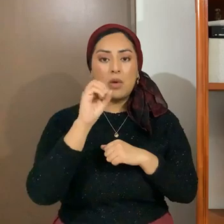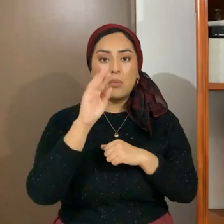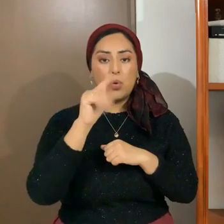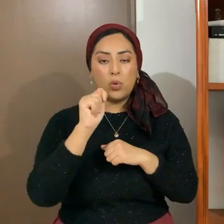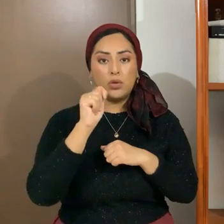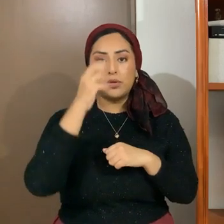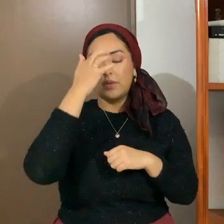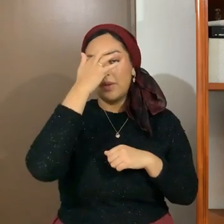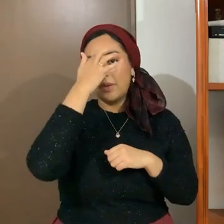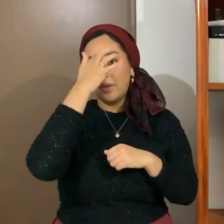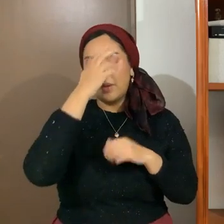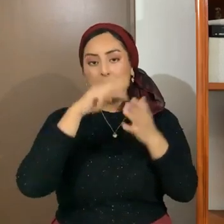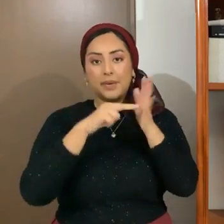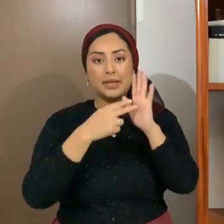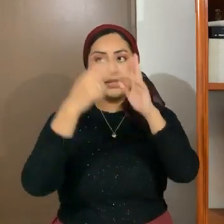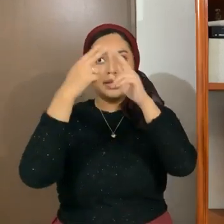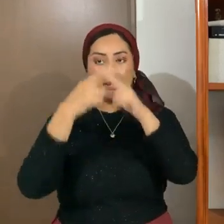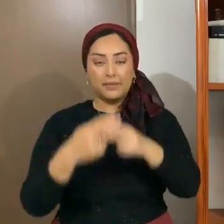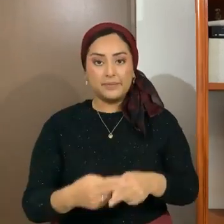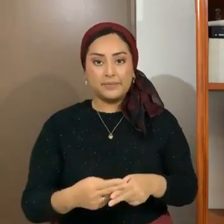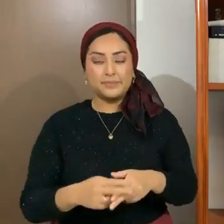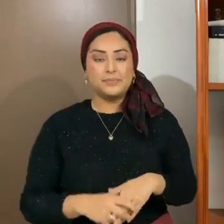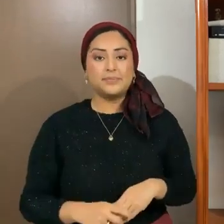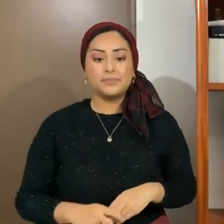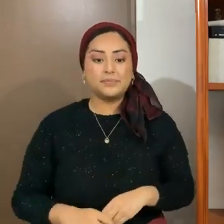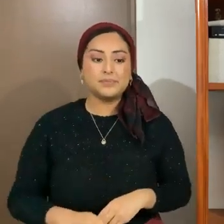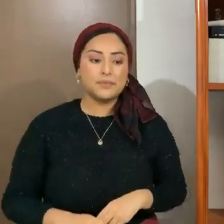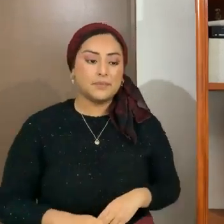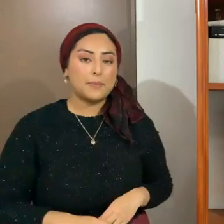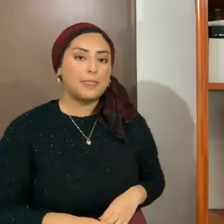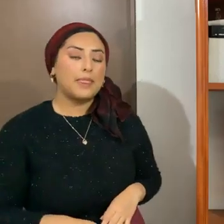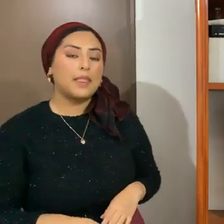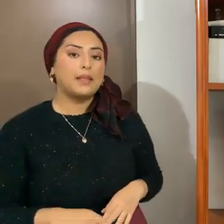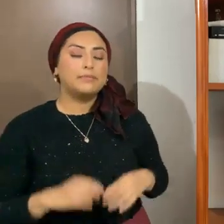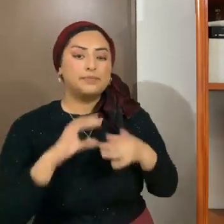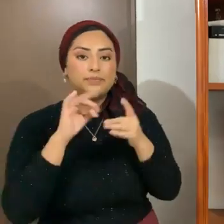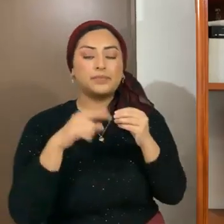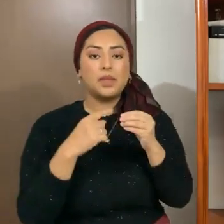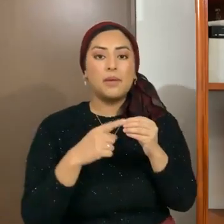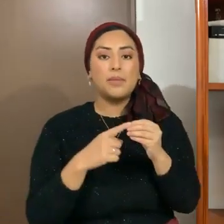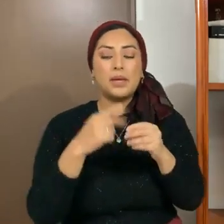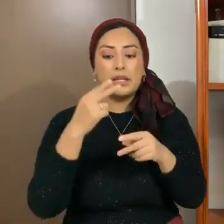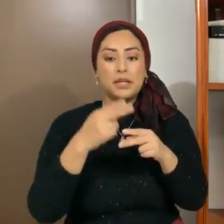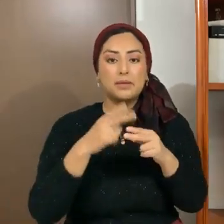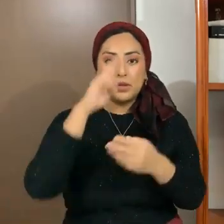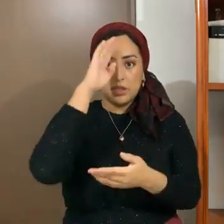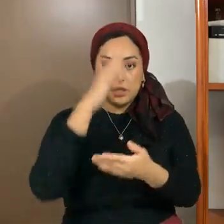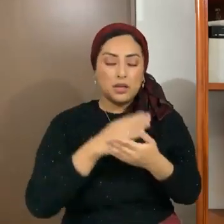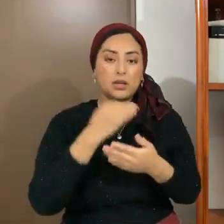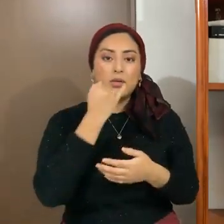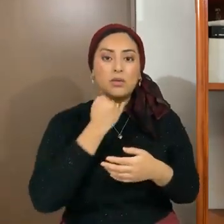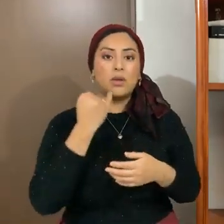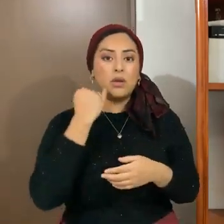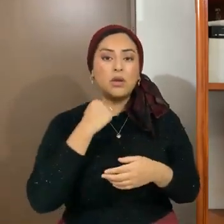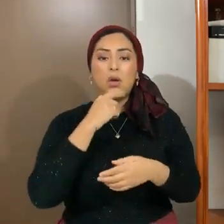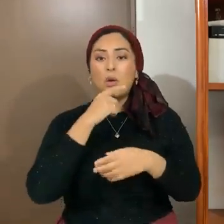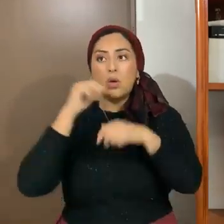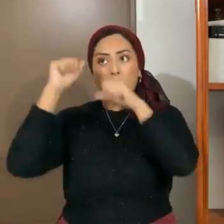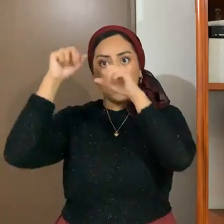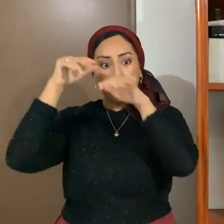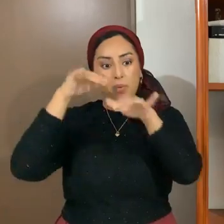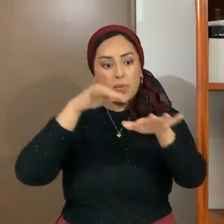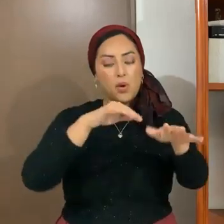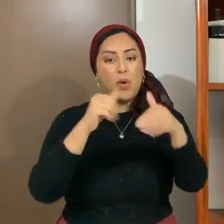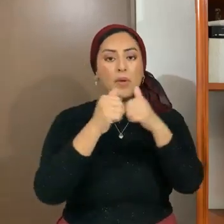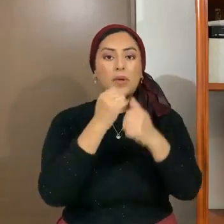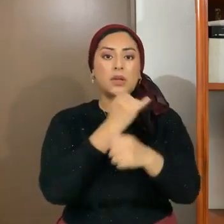bien, Shemot, que significa nombres. Y pues se refiere a los nombres de los hijos de Israel que bajaron con Jacob a